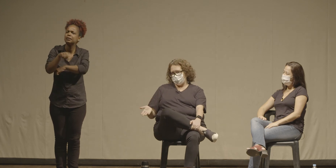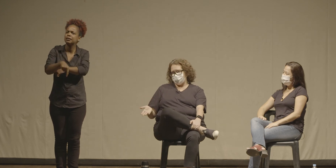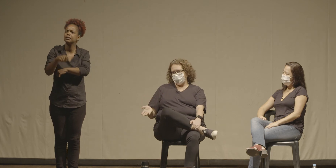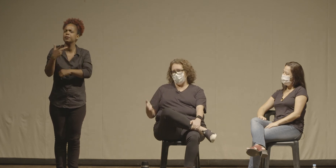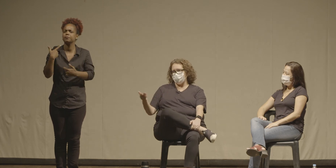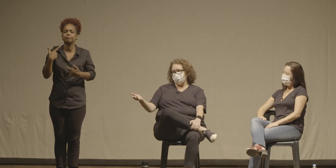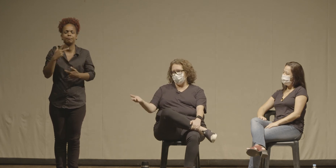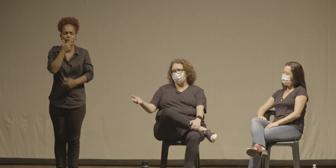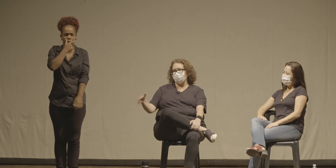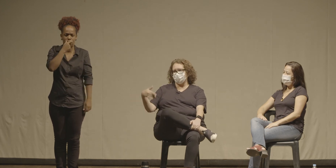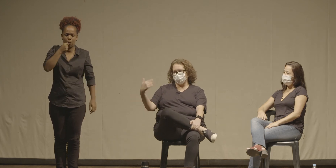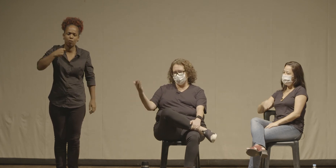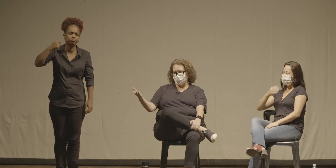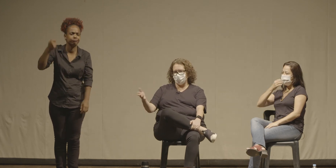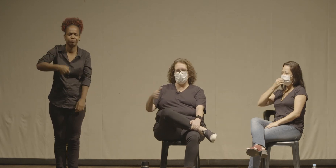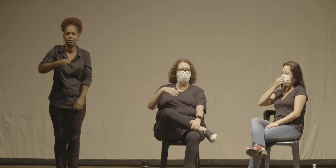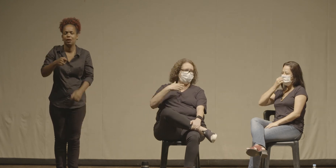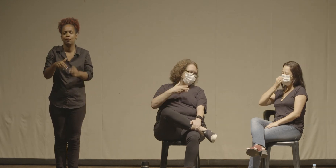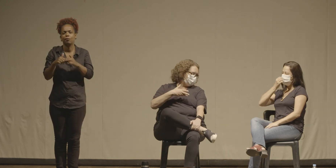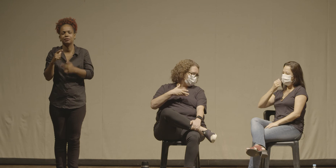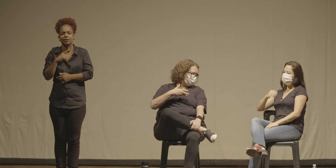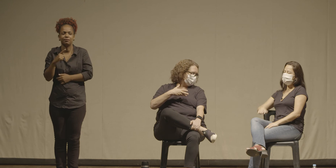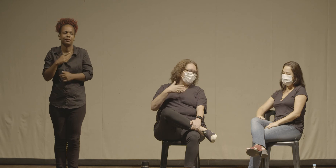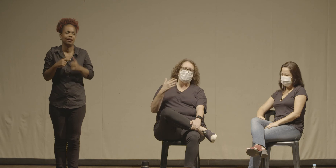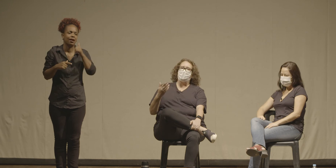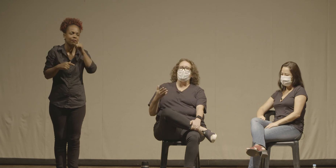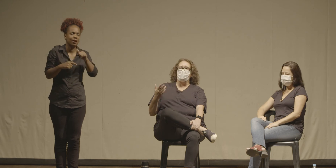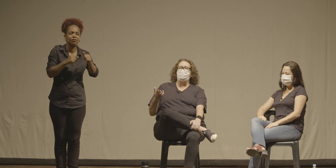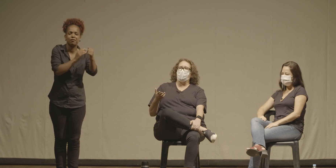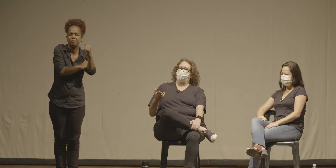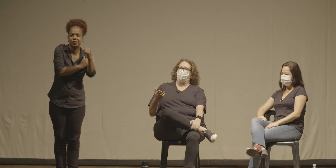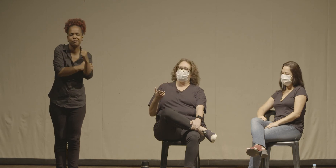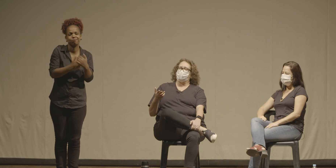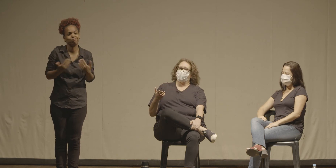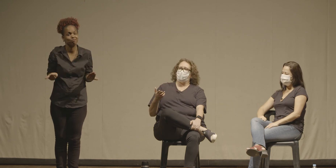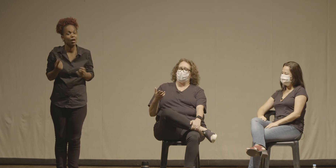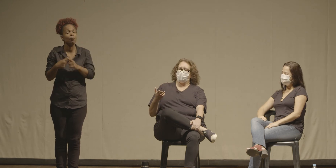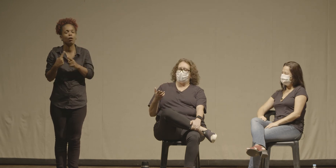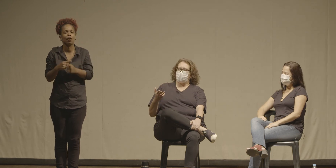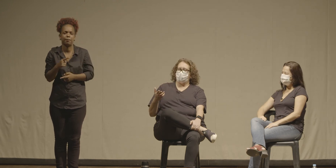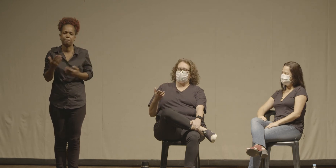gente vive. E aí a gente volta para a questão do feminino e do feminismo. Por quê?